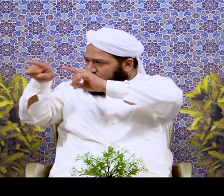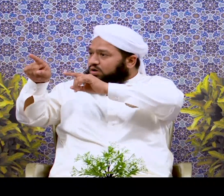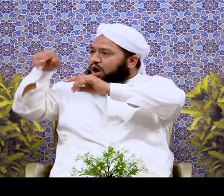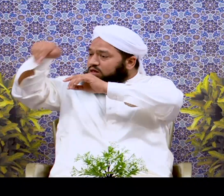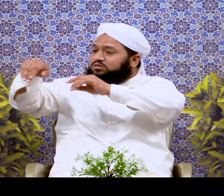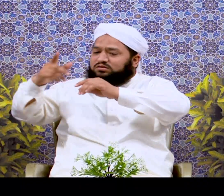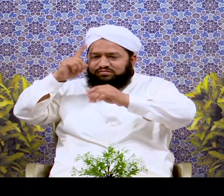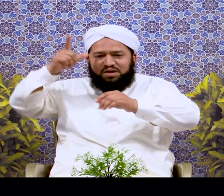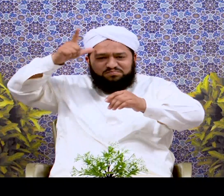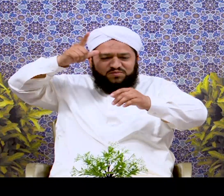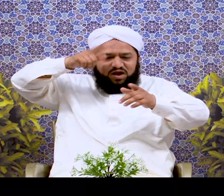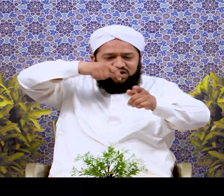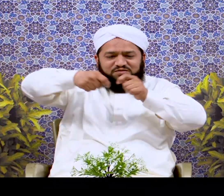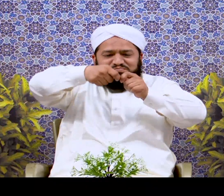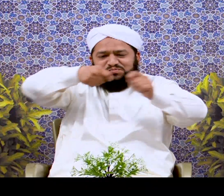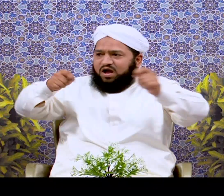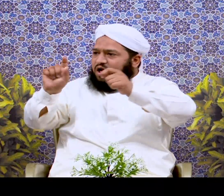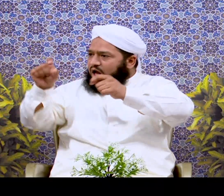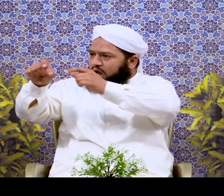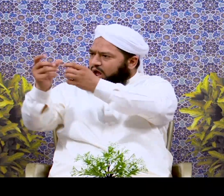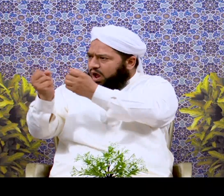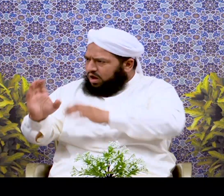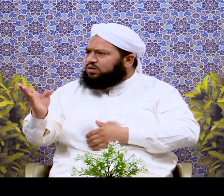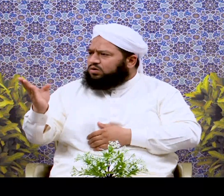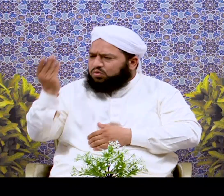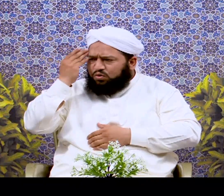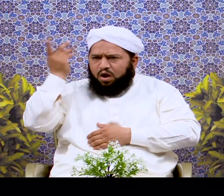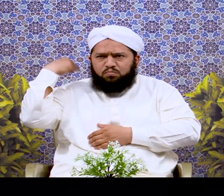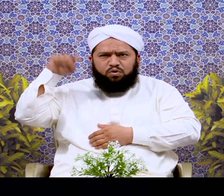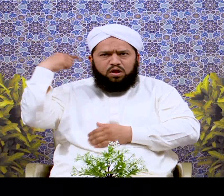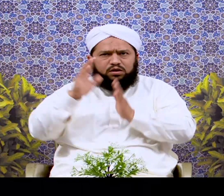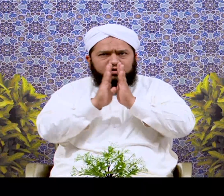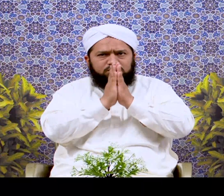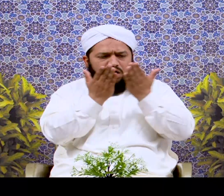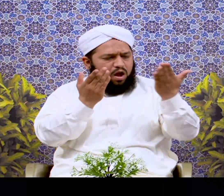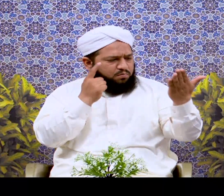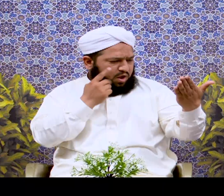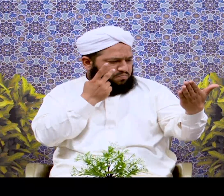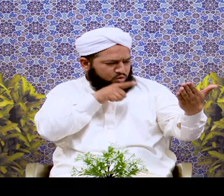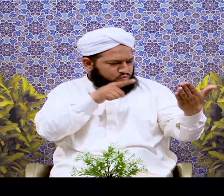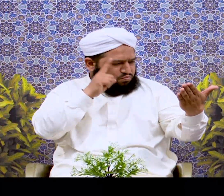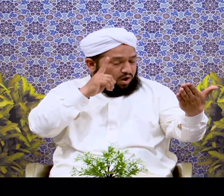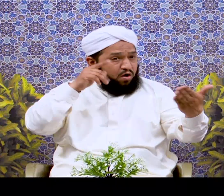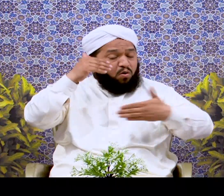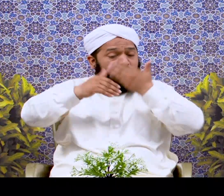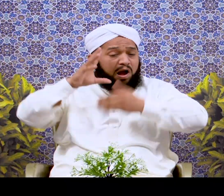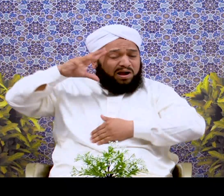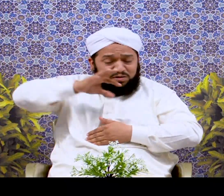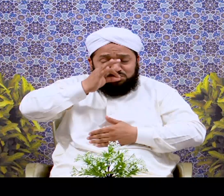کی رسی باندھنے کے نشانات بھی موجود تھے۔ میں نے بعض آسمانی کتابوں میں پڑھ رکھا تھا کہ اللہ پاک کے آخری نبی صلی